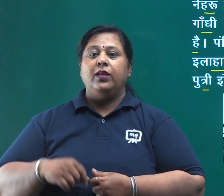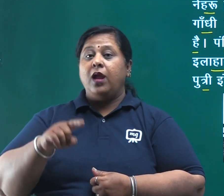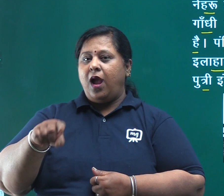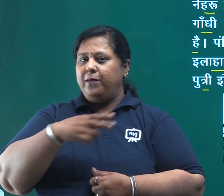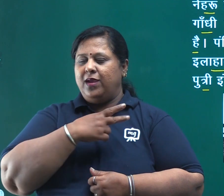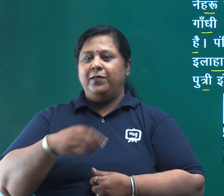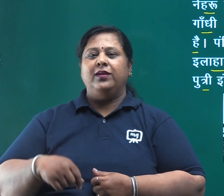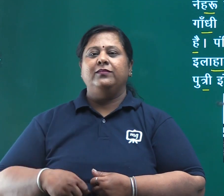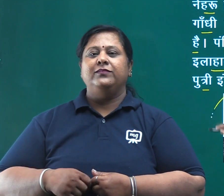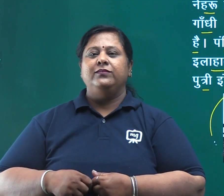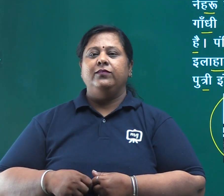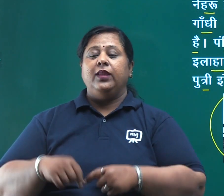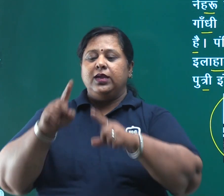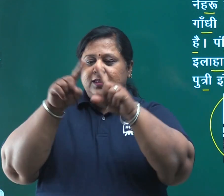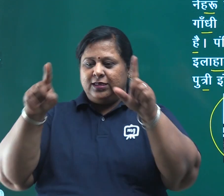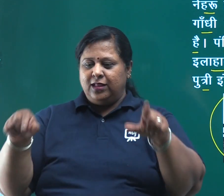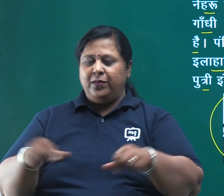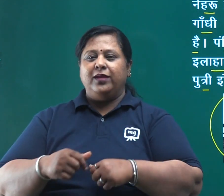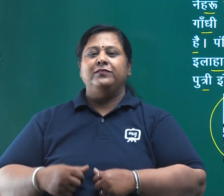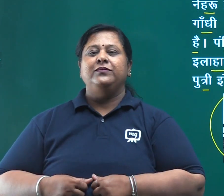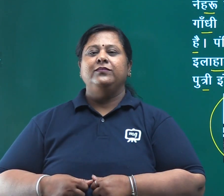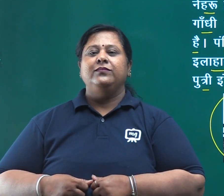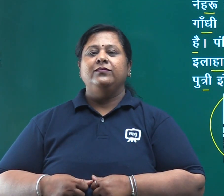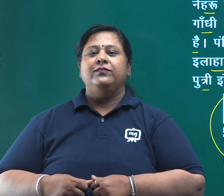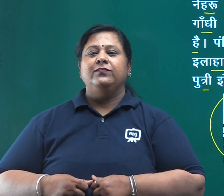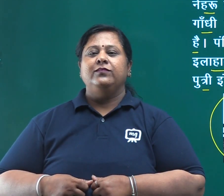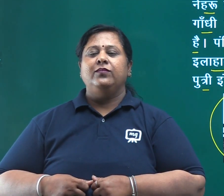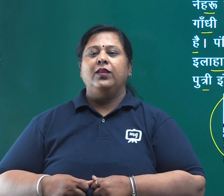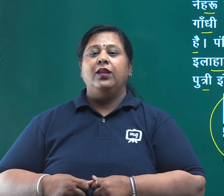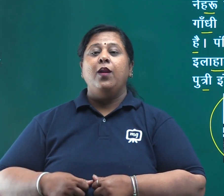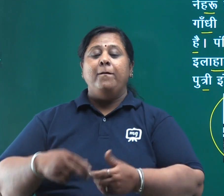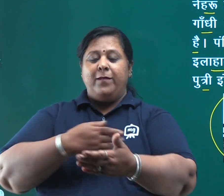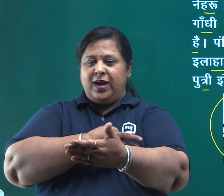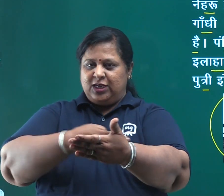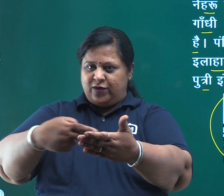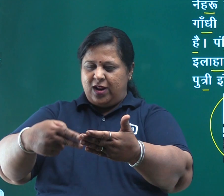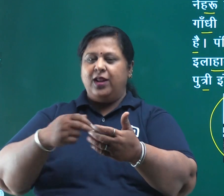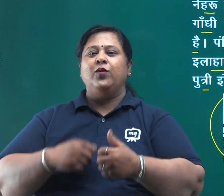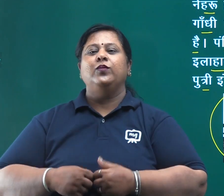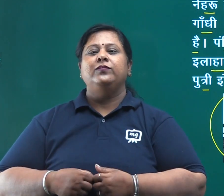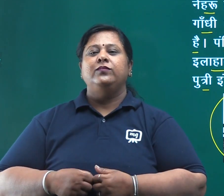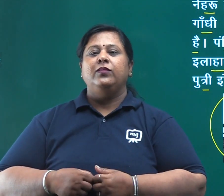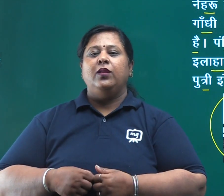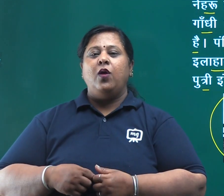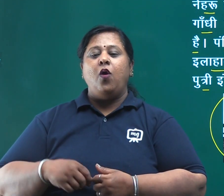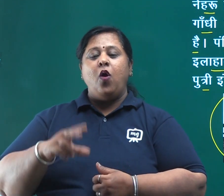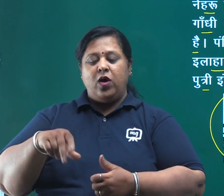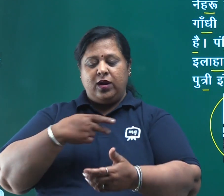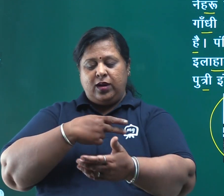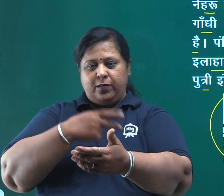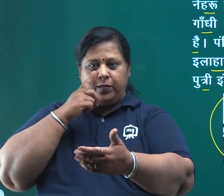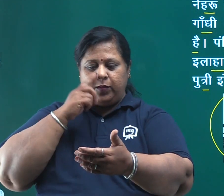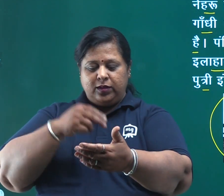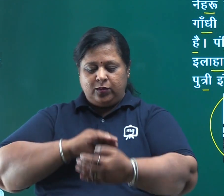आप यहाँ पर इस चित्र में पंडित जवाहरलाल नेहरू और इंदिरा गांधी जी